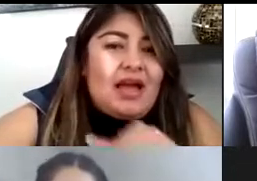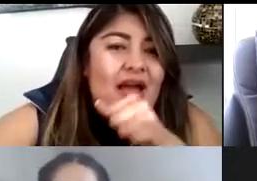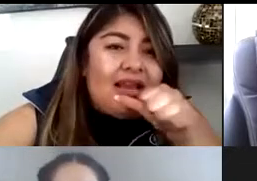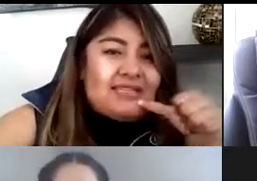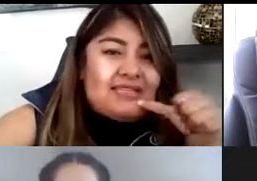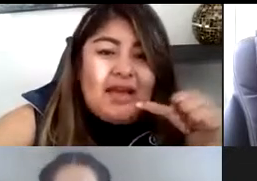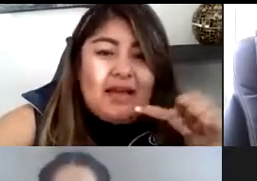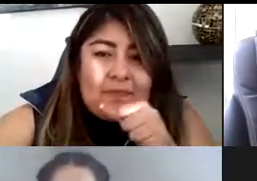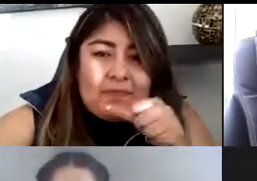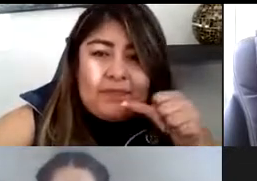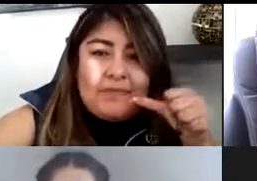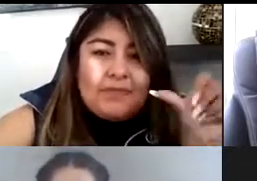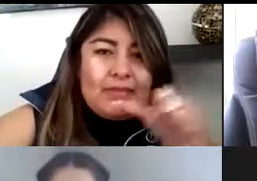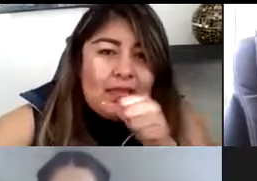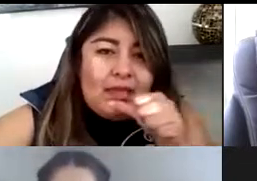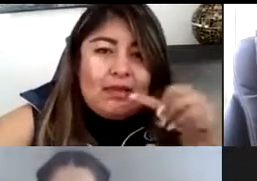Alicia,